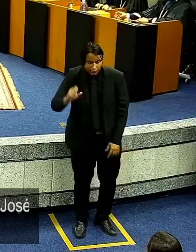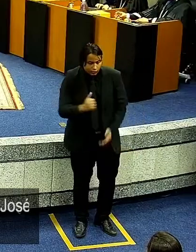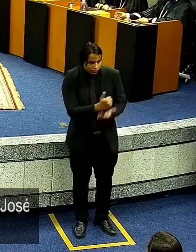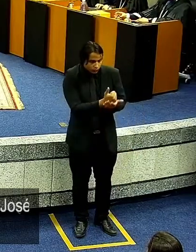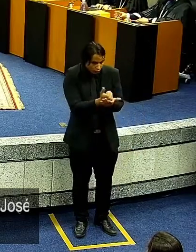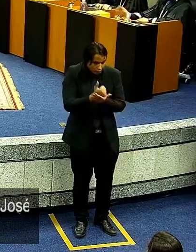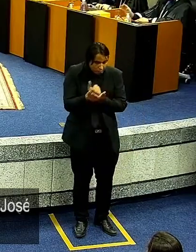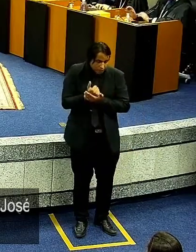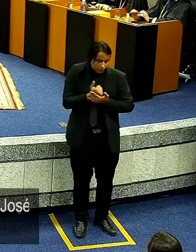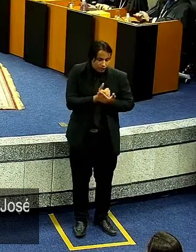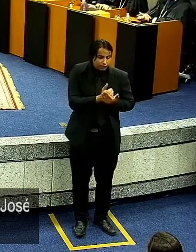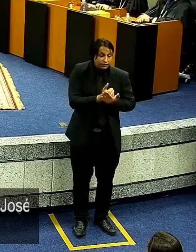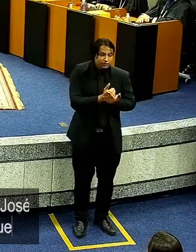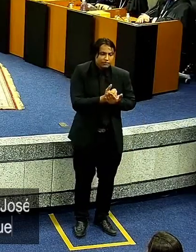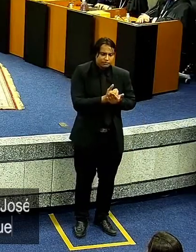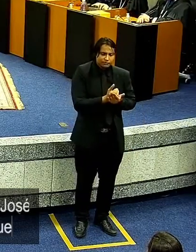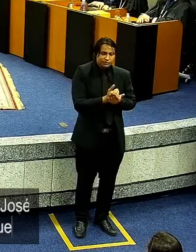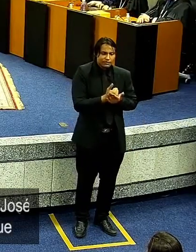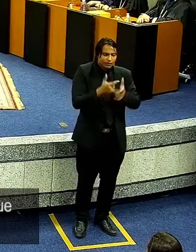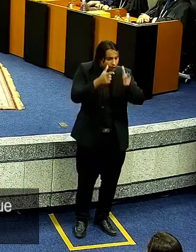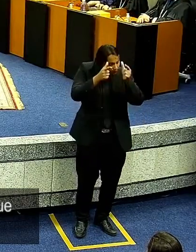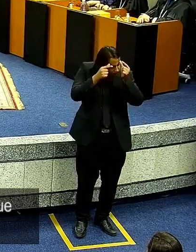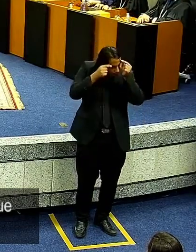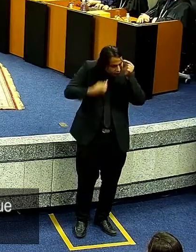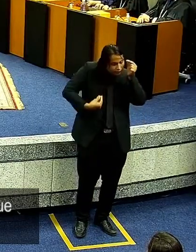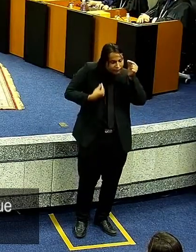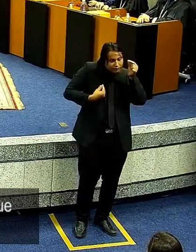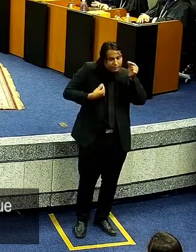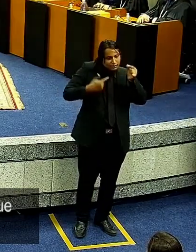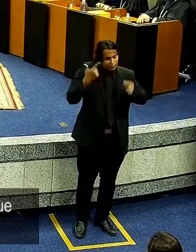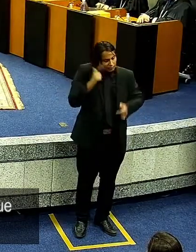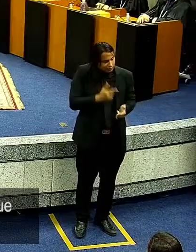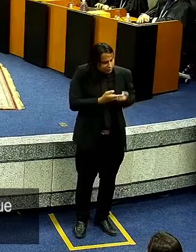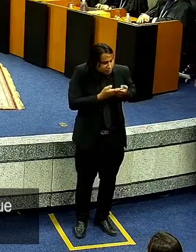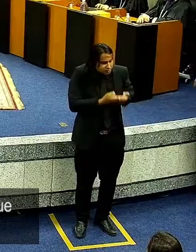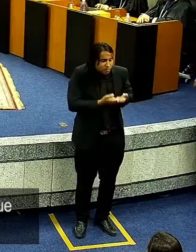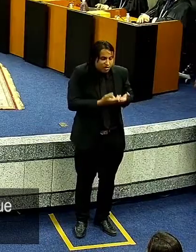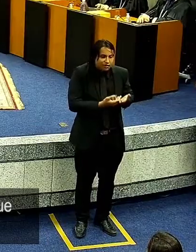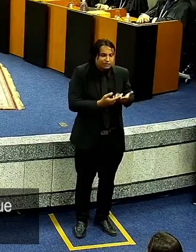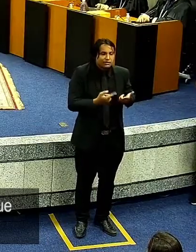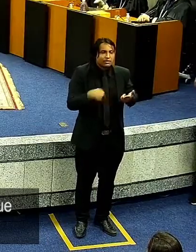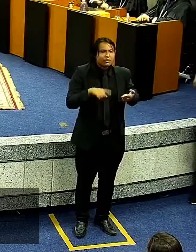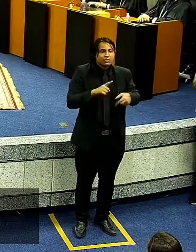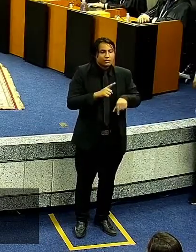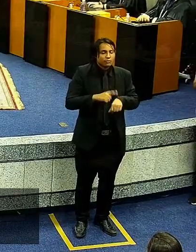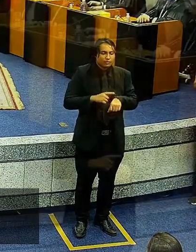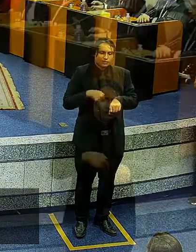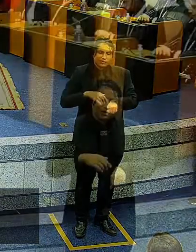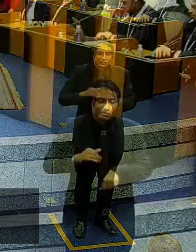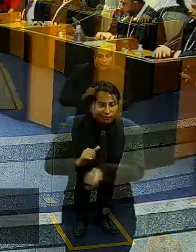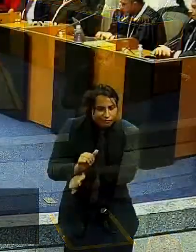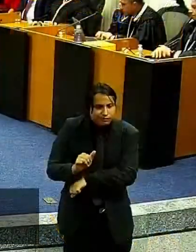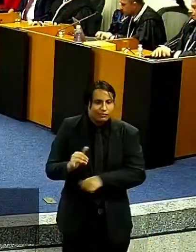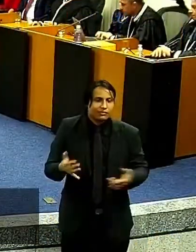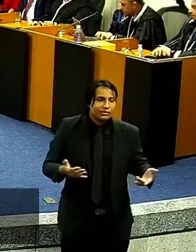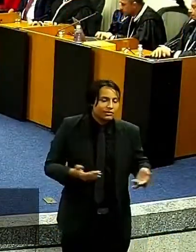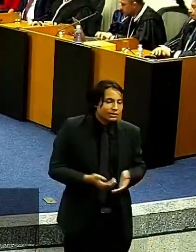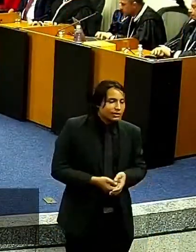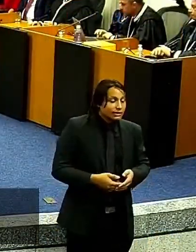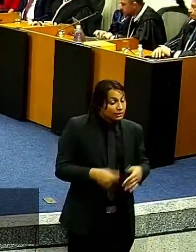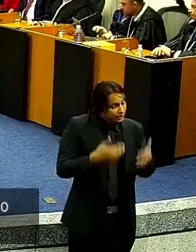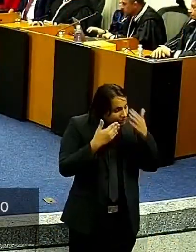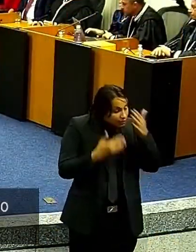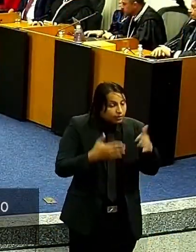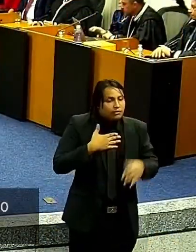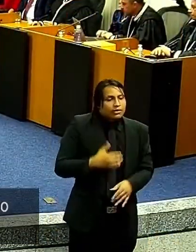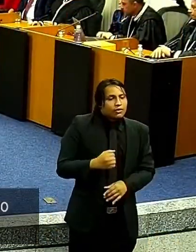vida seja mais suave e pela tolerância diante de minha ausência assim como agradeço a minha sogra Maria José meus